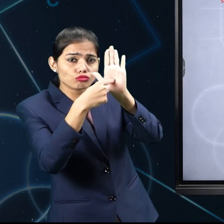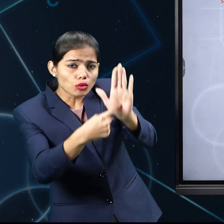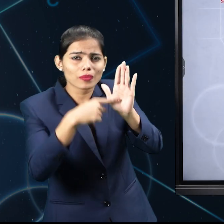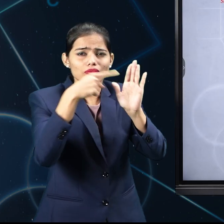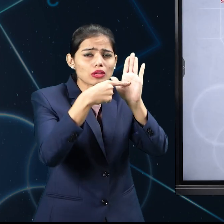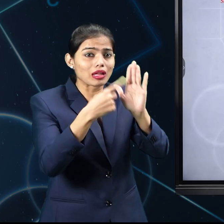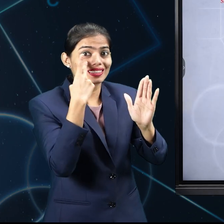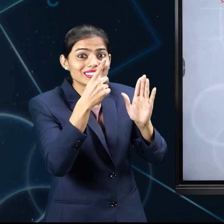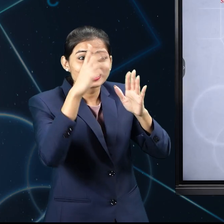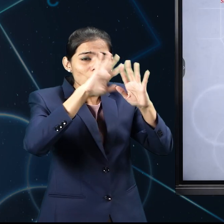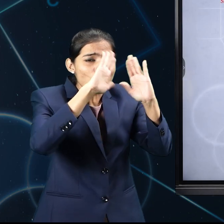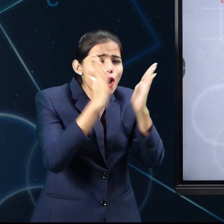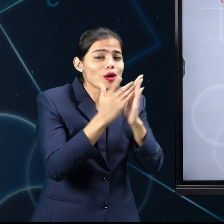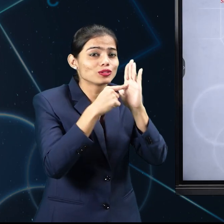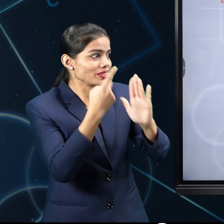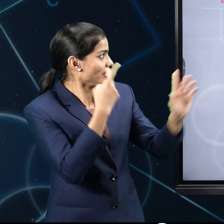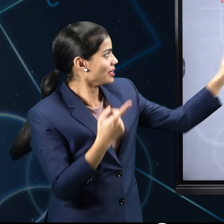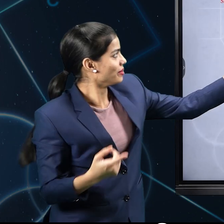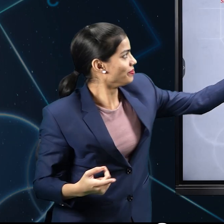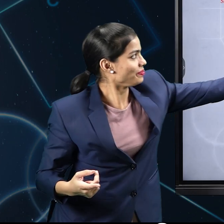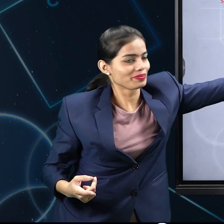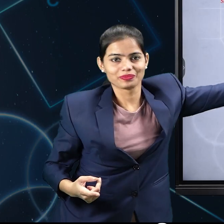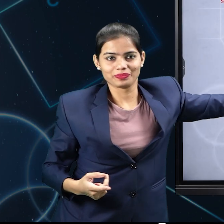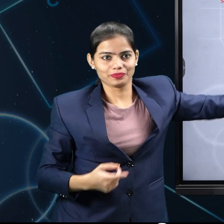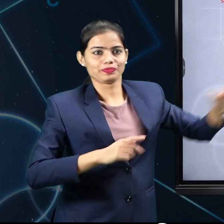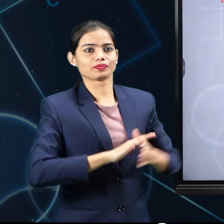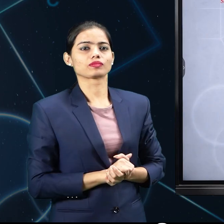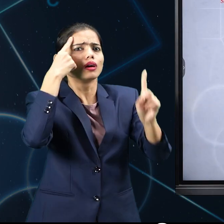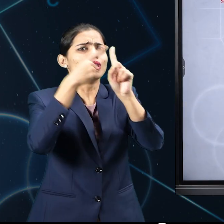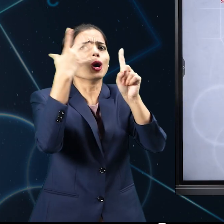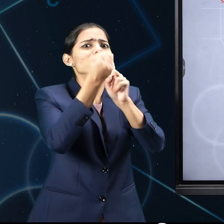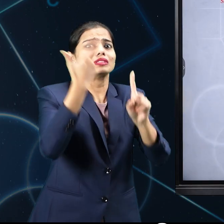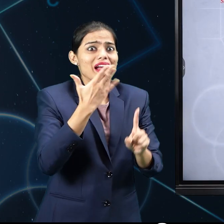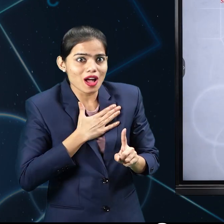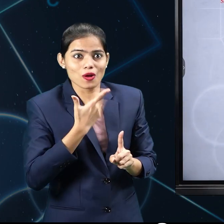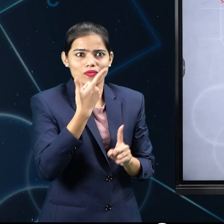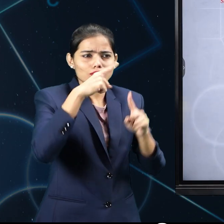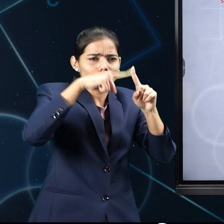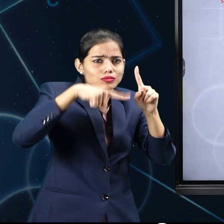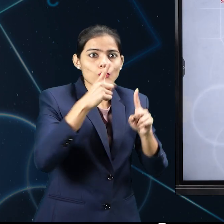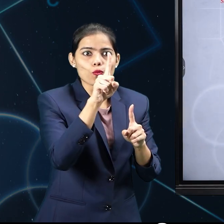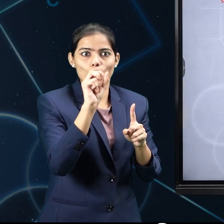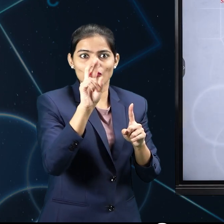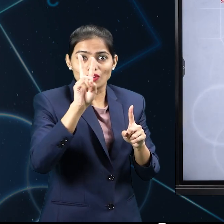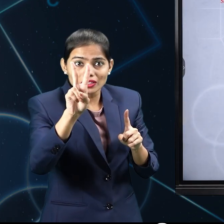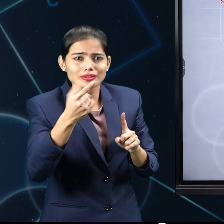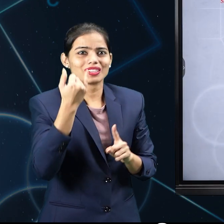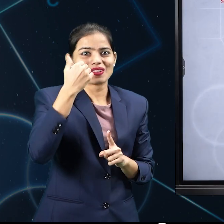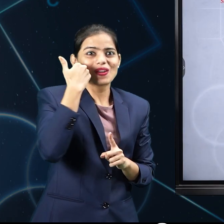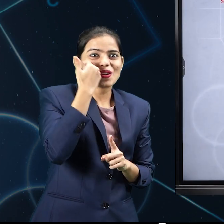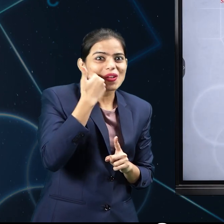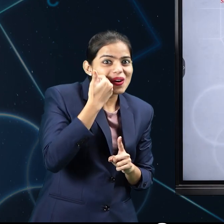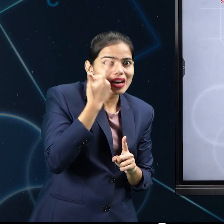निकाल हिरवा, इथे रंग दिलेली आहेत. हिरवा वारंवारता 102 वेळा आला, पिवळा 103 वेळा आला, निळा